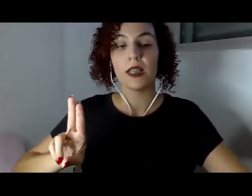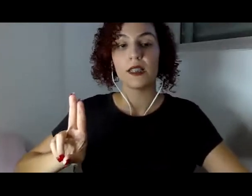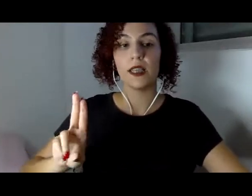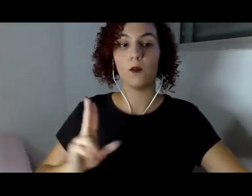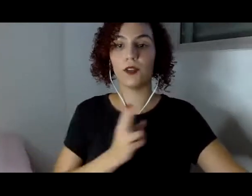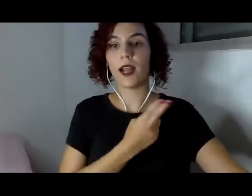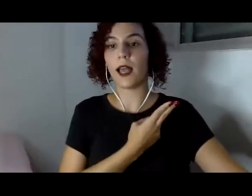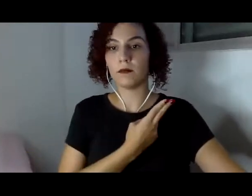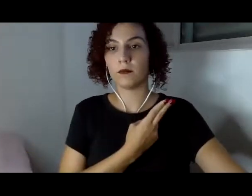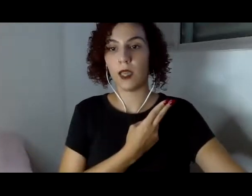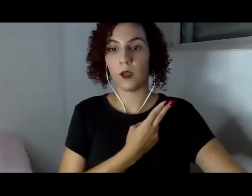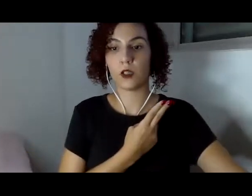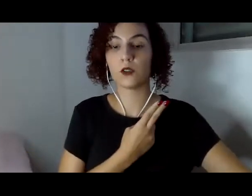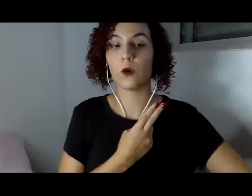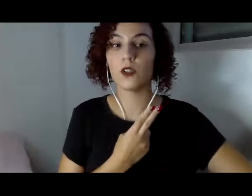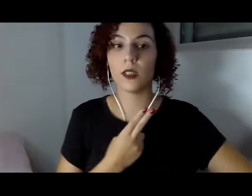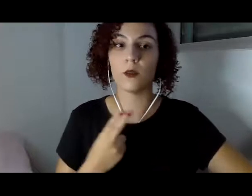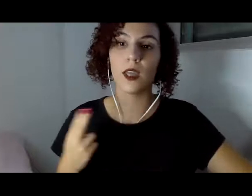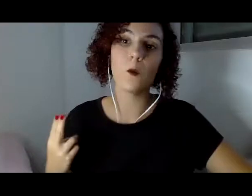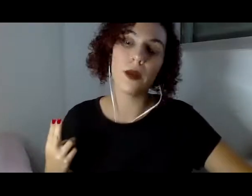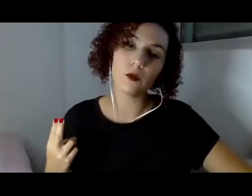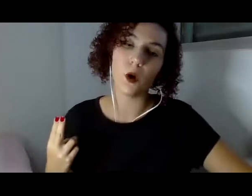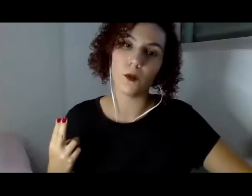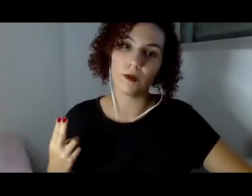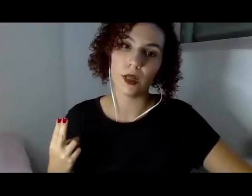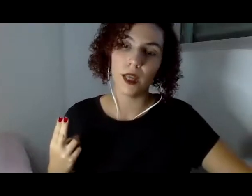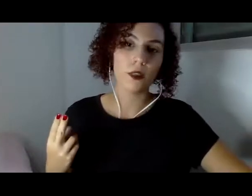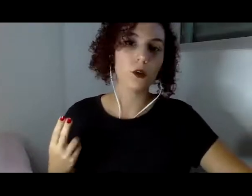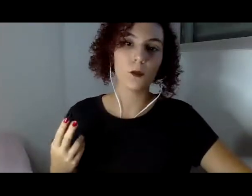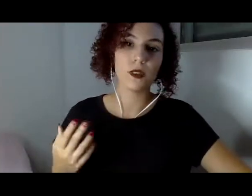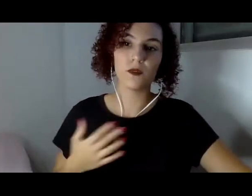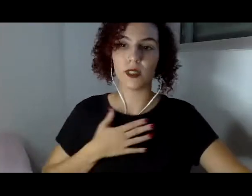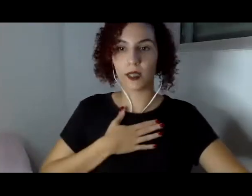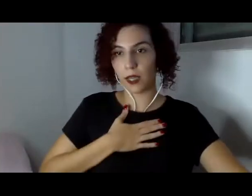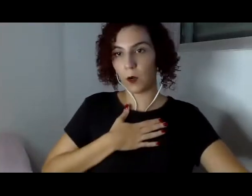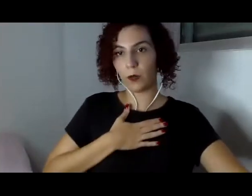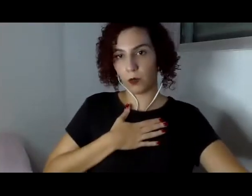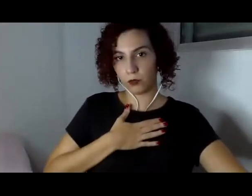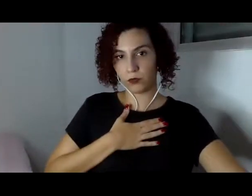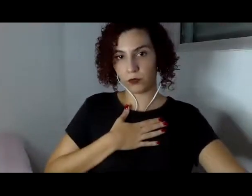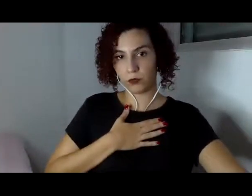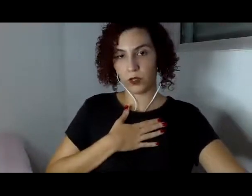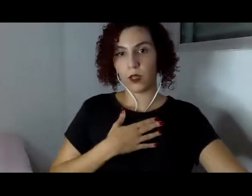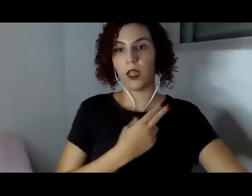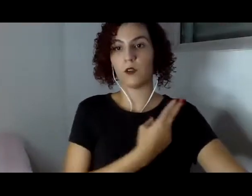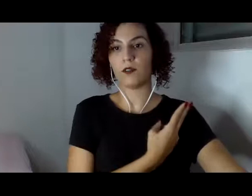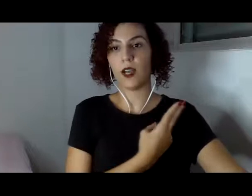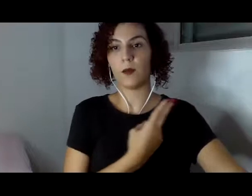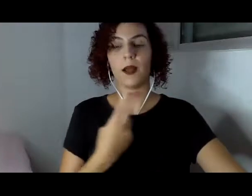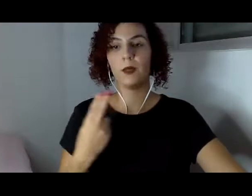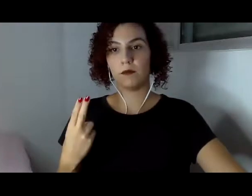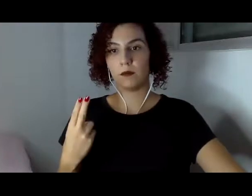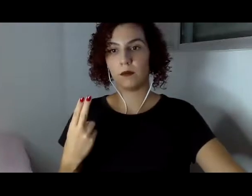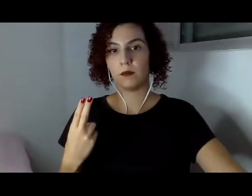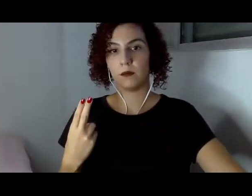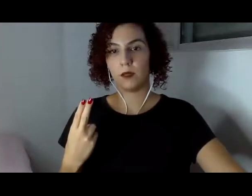concordância, se eu virar, eu já estou dizendo que é o meu nome. Então, não preciso fazer aquele é o meu. Eu já virei